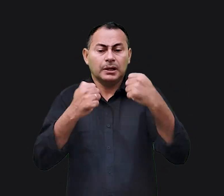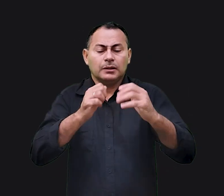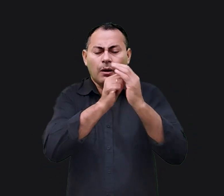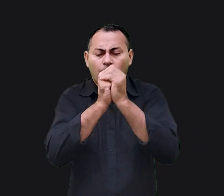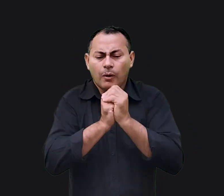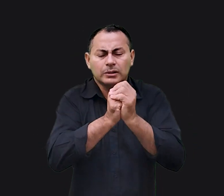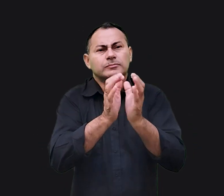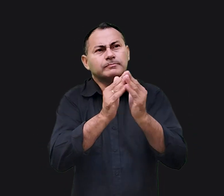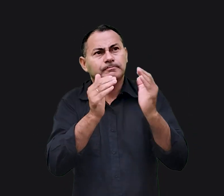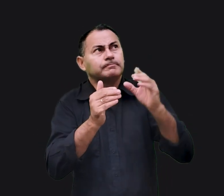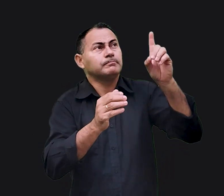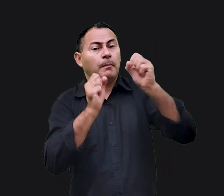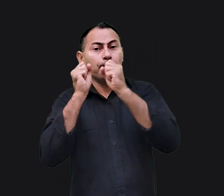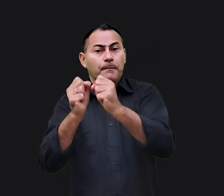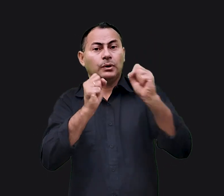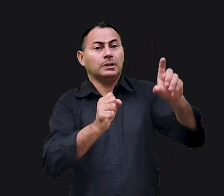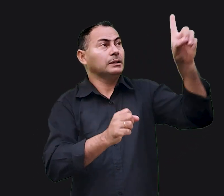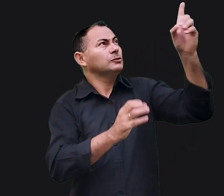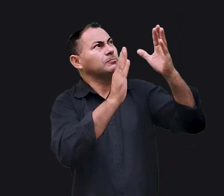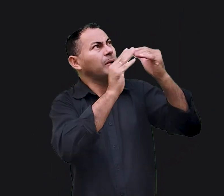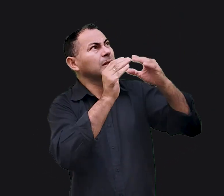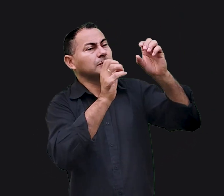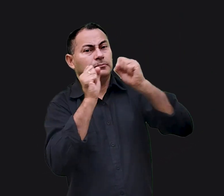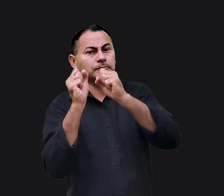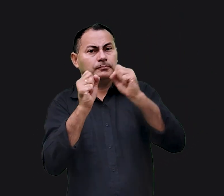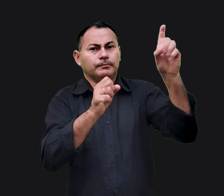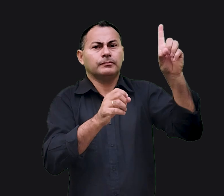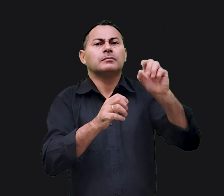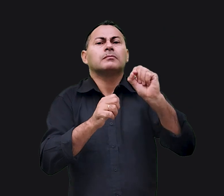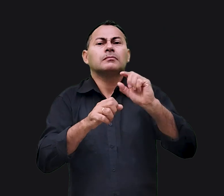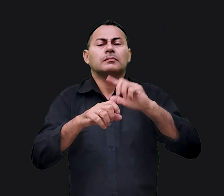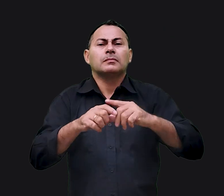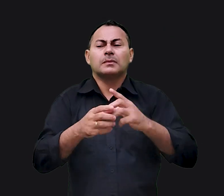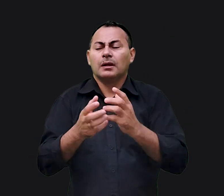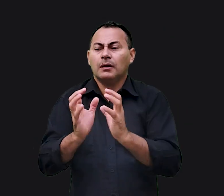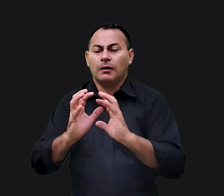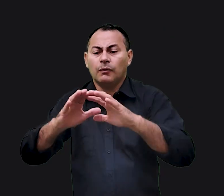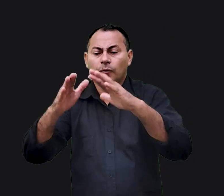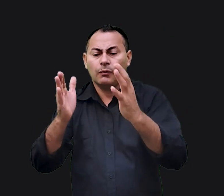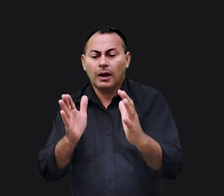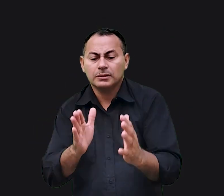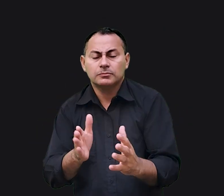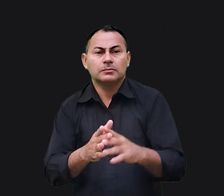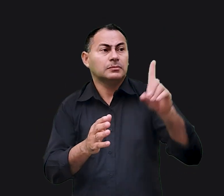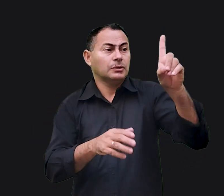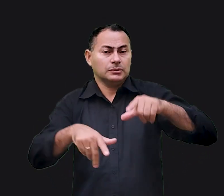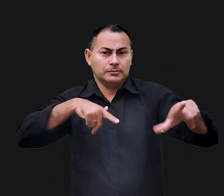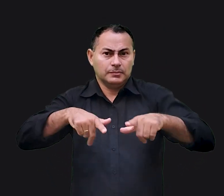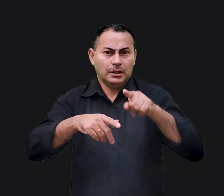orar continuamente pedindo poder a Deus. Quem mais poderia ser um vaso através do qual Deus trabalha, senão você,